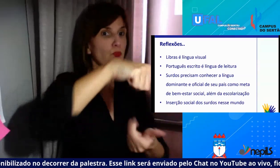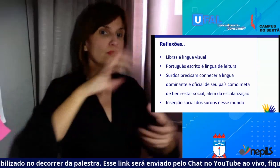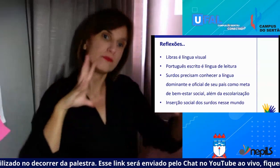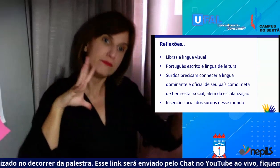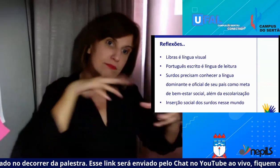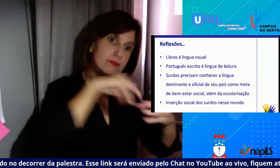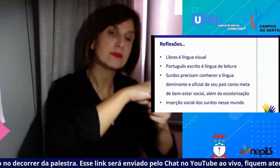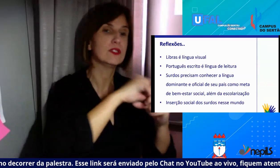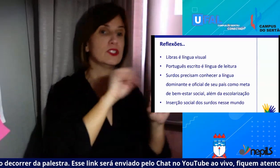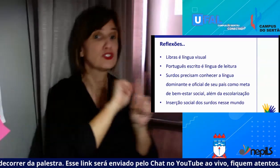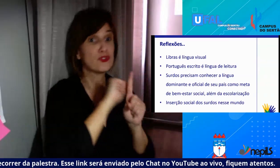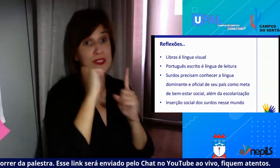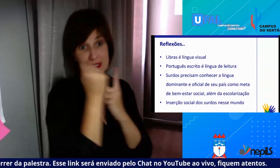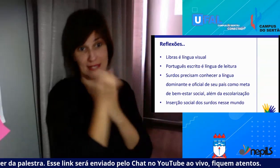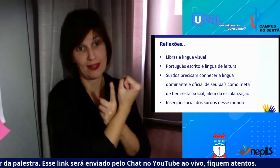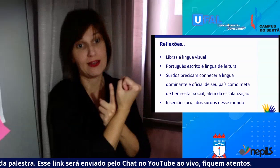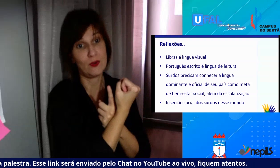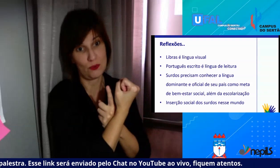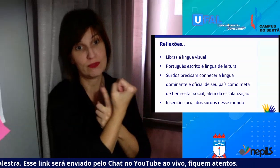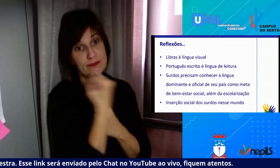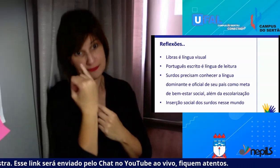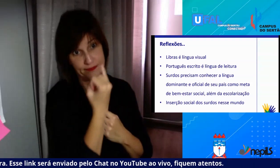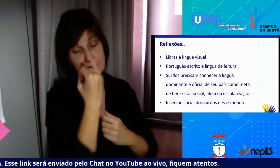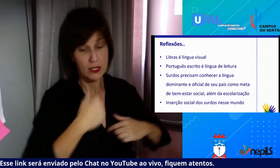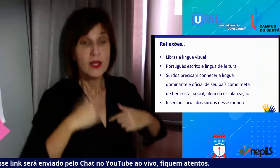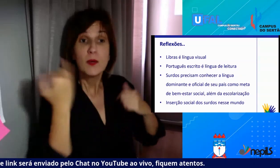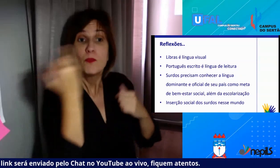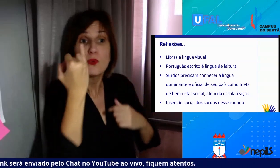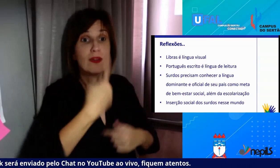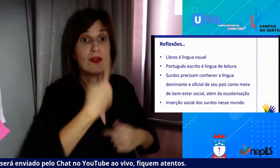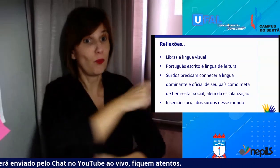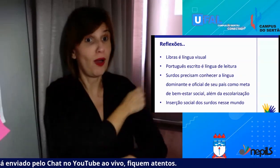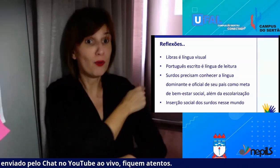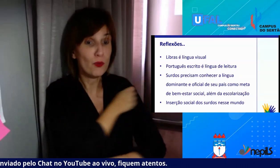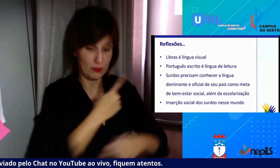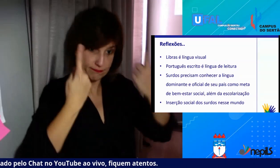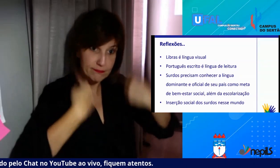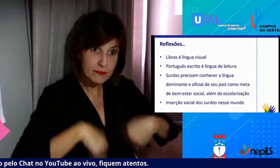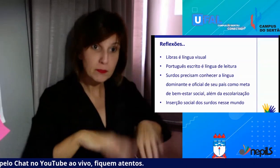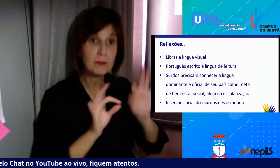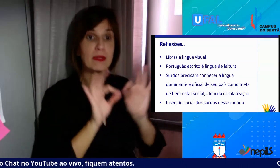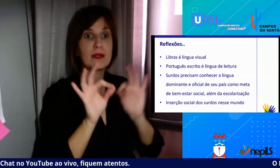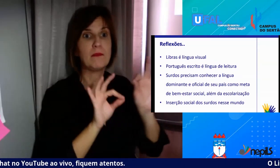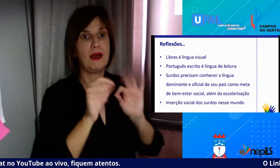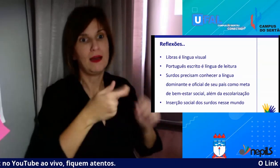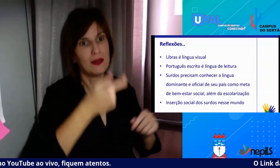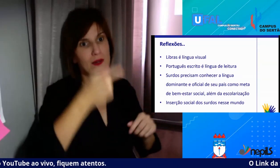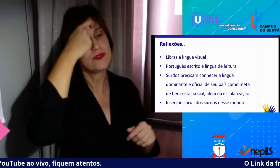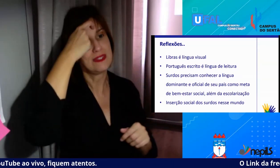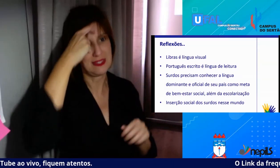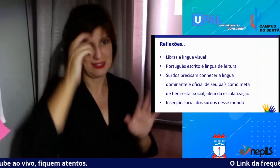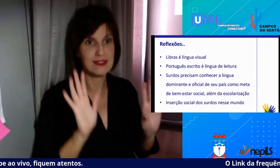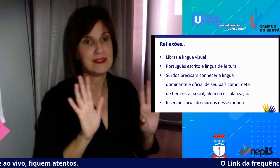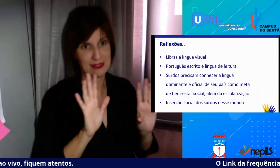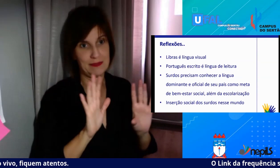superior e ingressar no mercado de trabalho, sentir-se inclusas